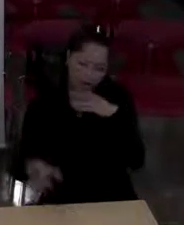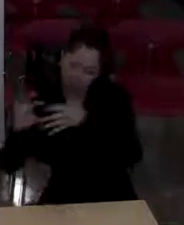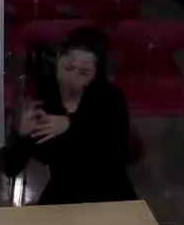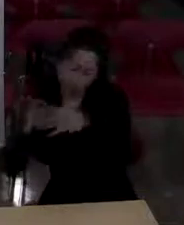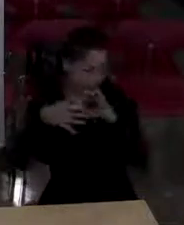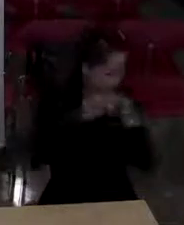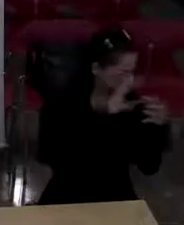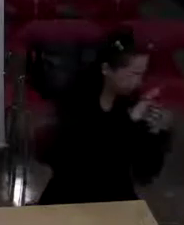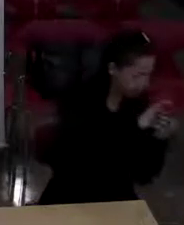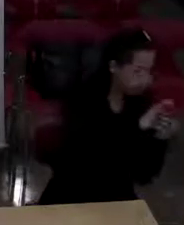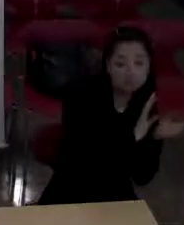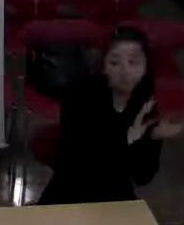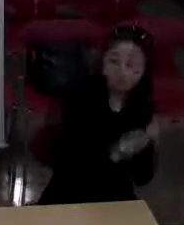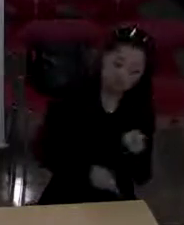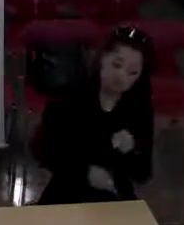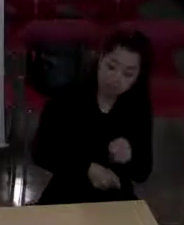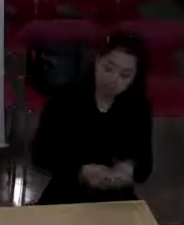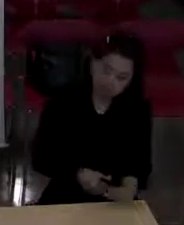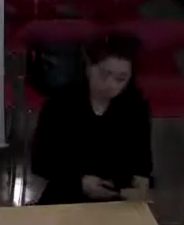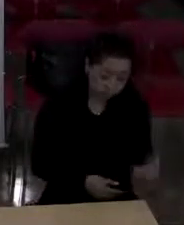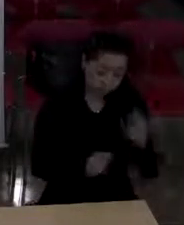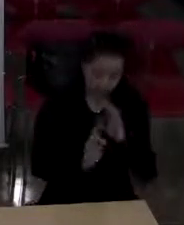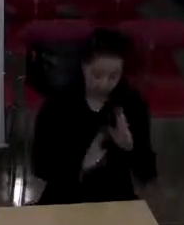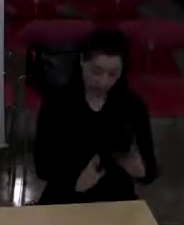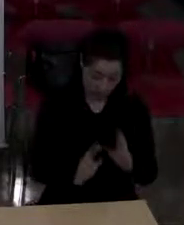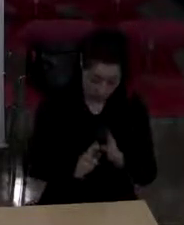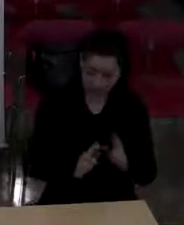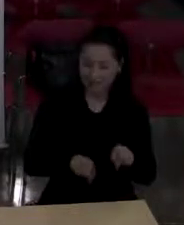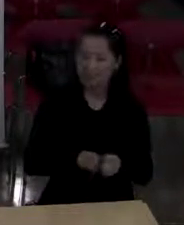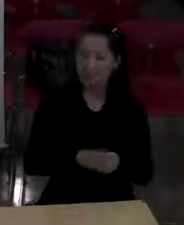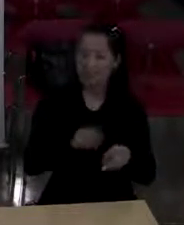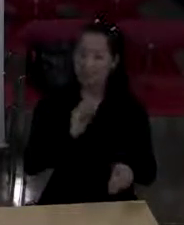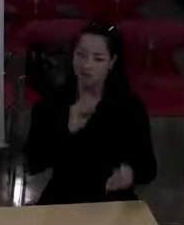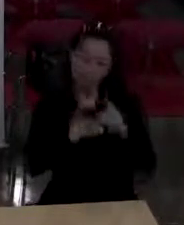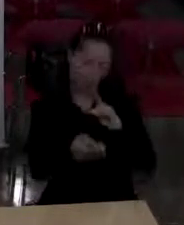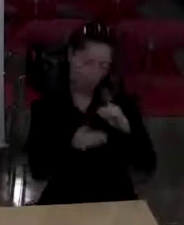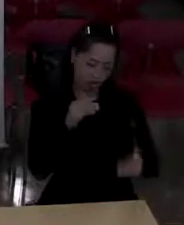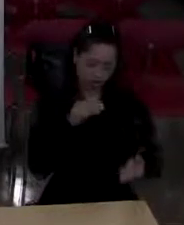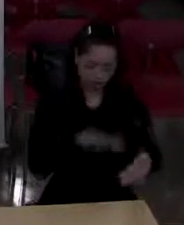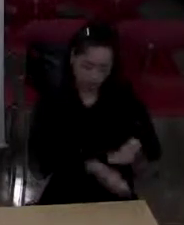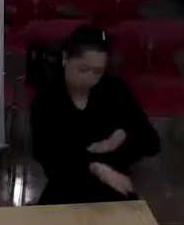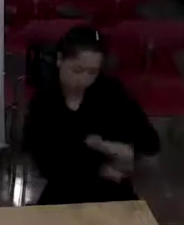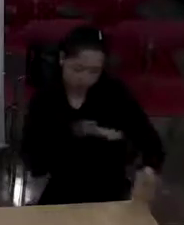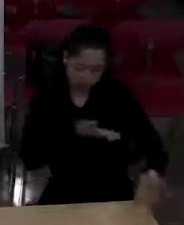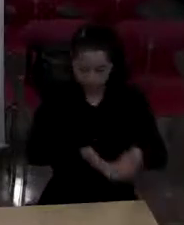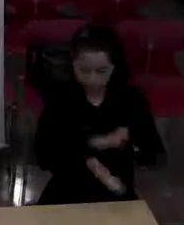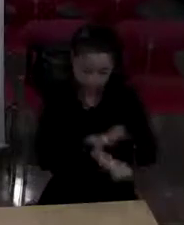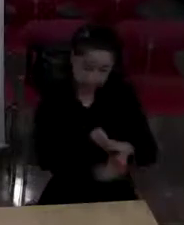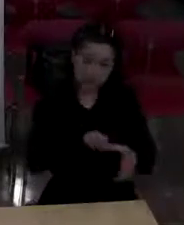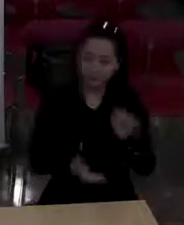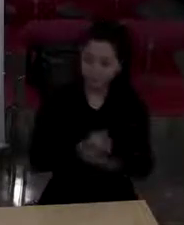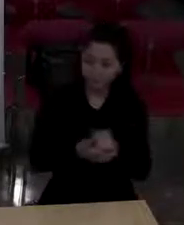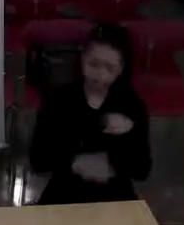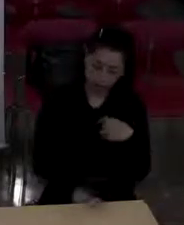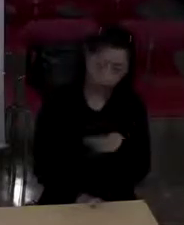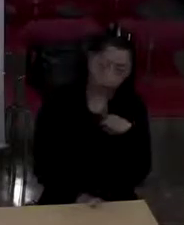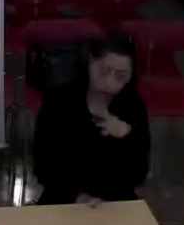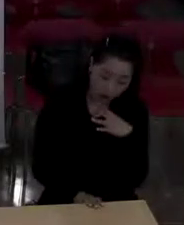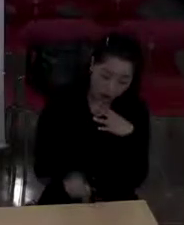diálogos. Es en ese momento cuando empieza a escuchar, y a través de esa escucha o